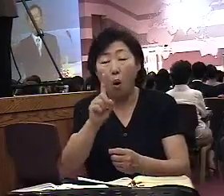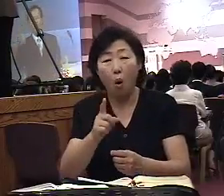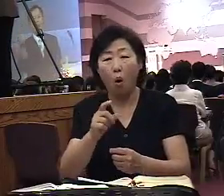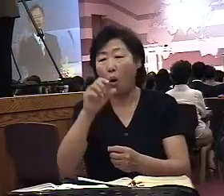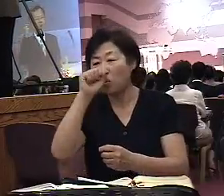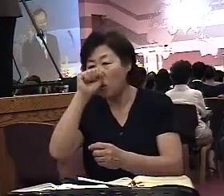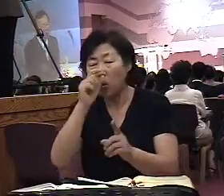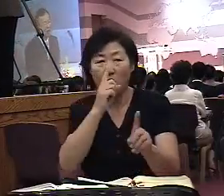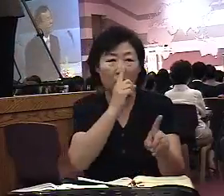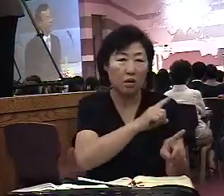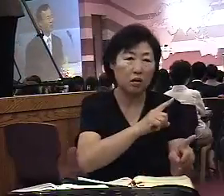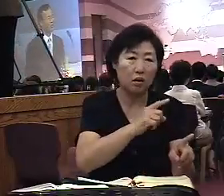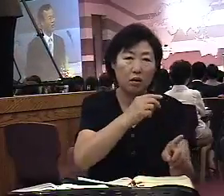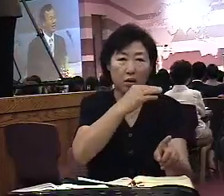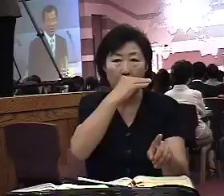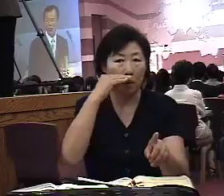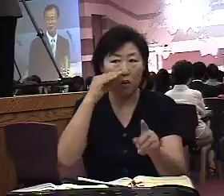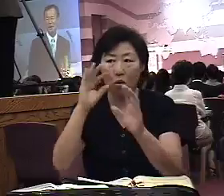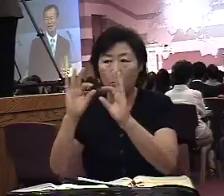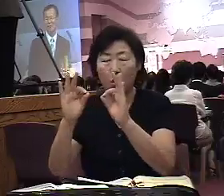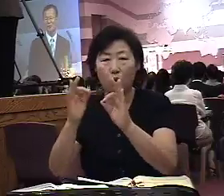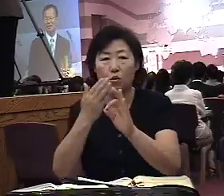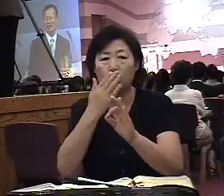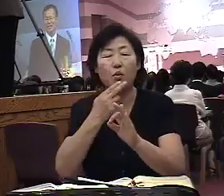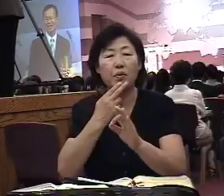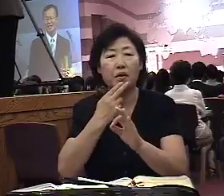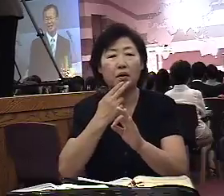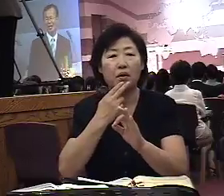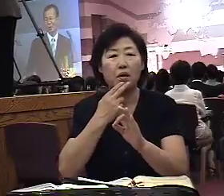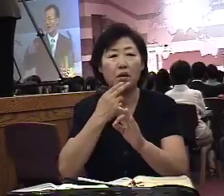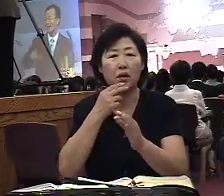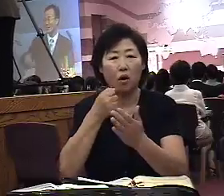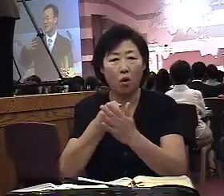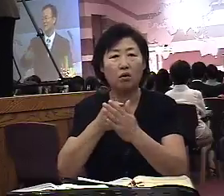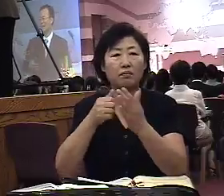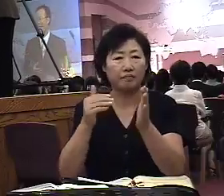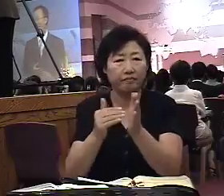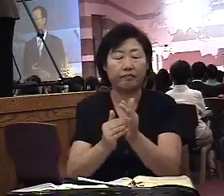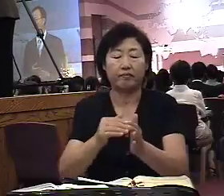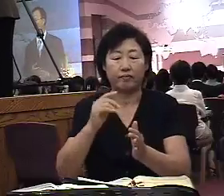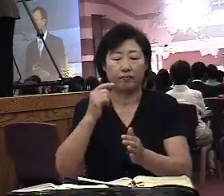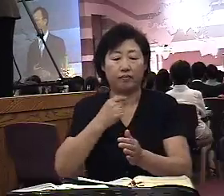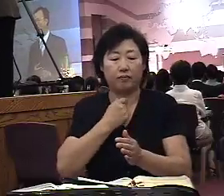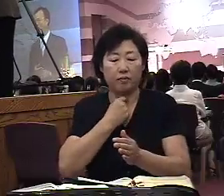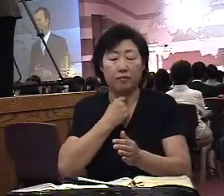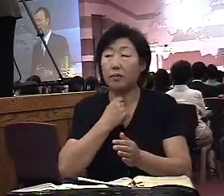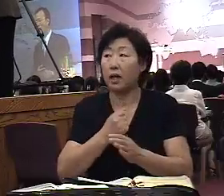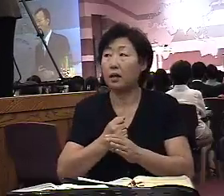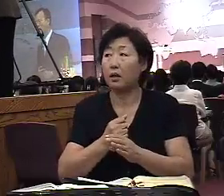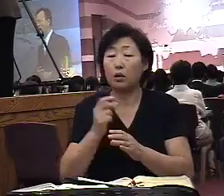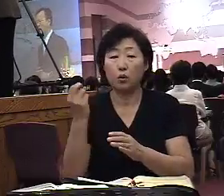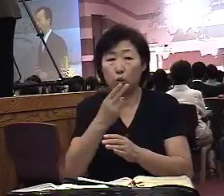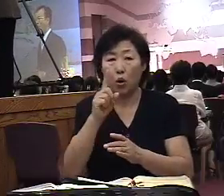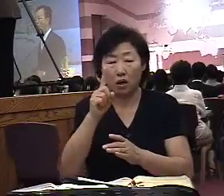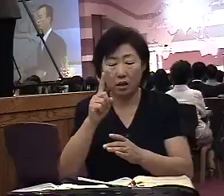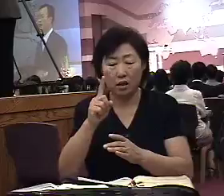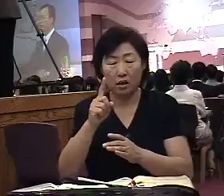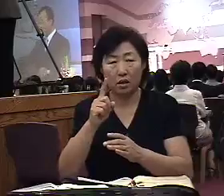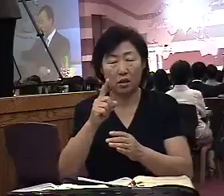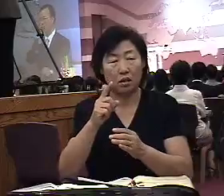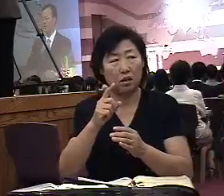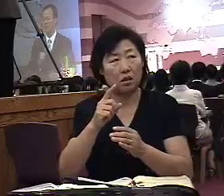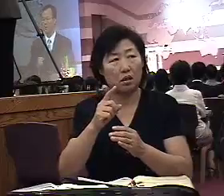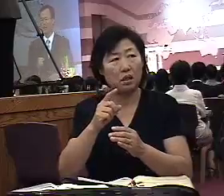그른지를 바로 볼 수가 없다는 결론을 내릴 수밖에 없습니다. 또 한 가지 이것을 생각해 보았습니다. 오늘날 중국에는